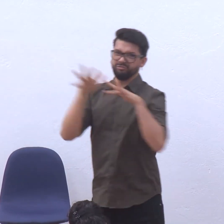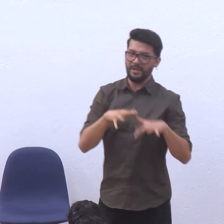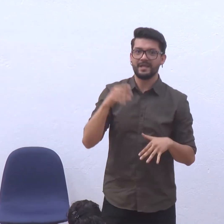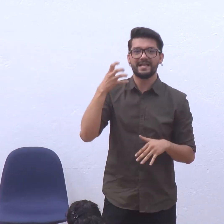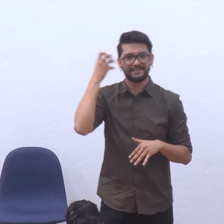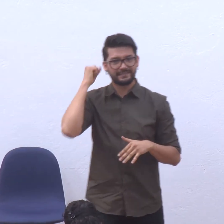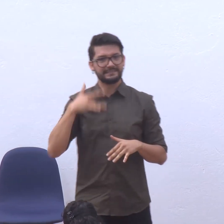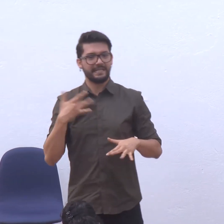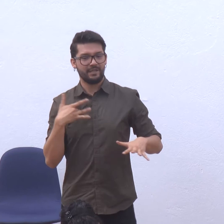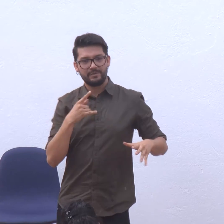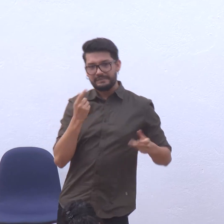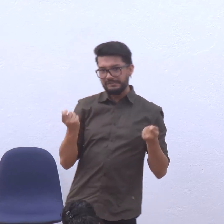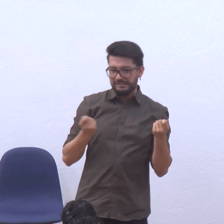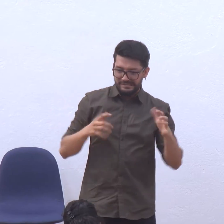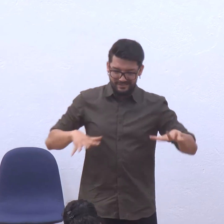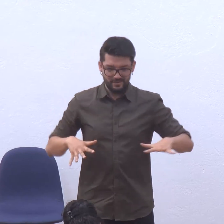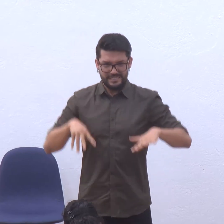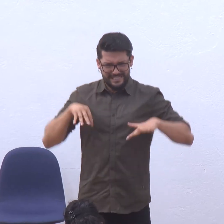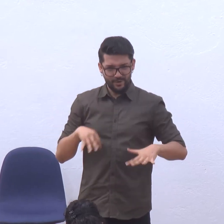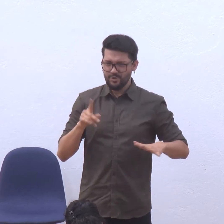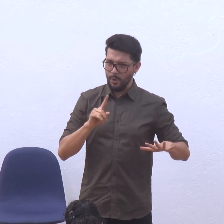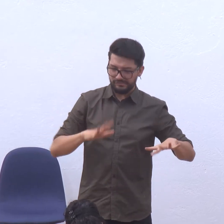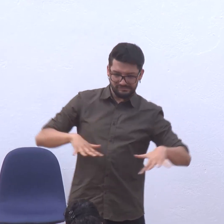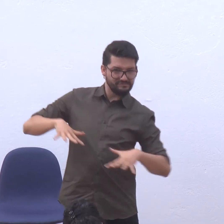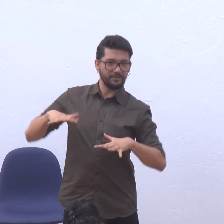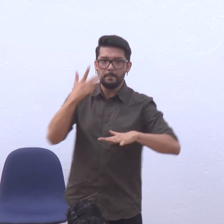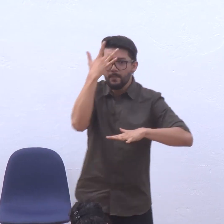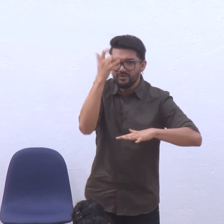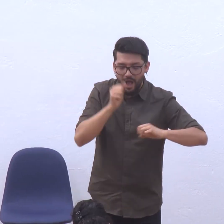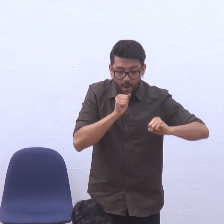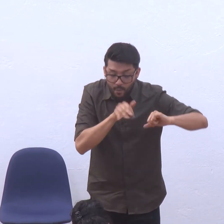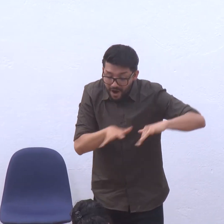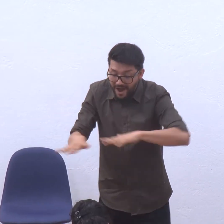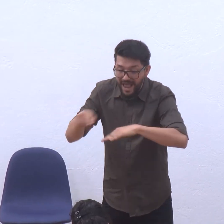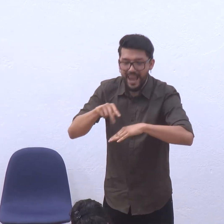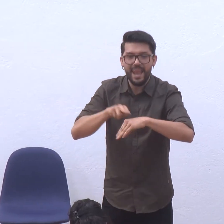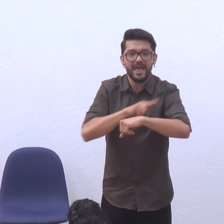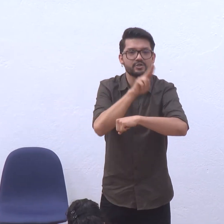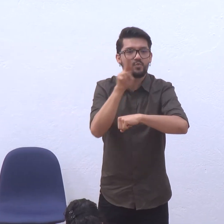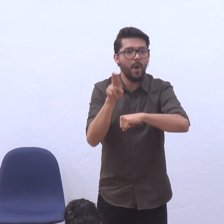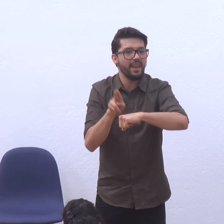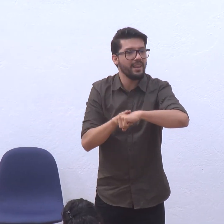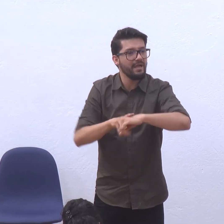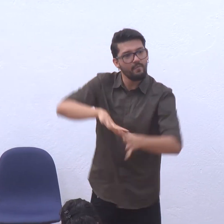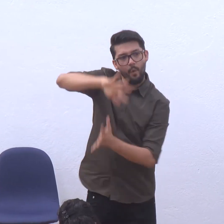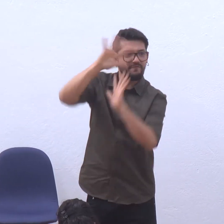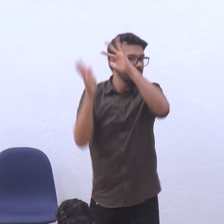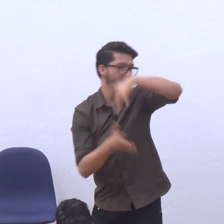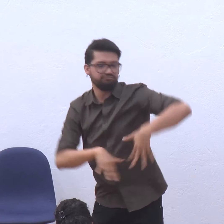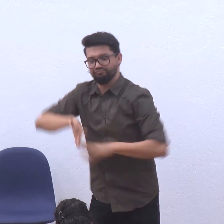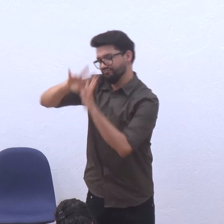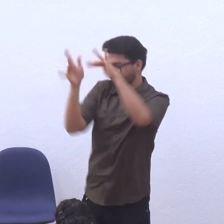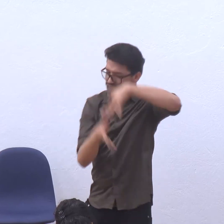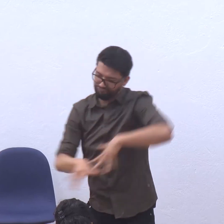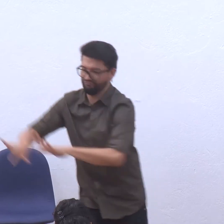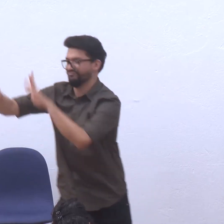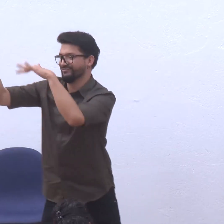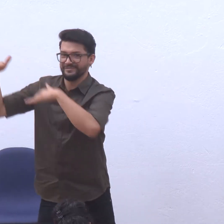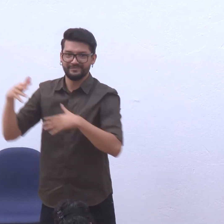Pero las aguas son más difíciles de controlar. Claro, porque no es un espacio natural